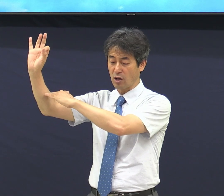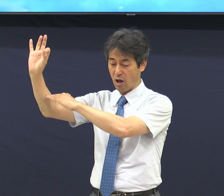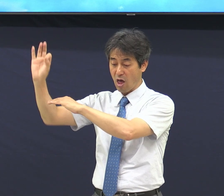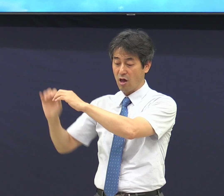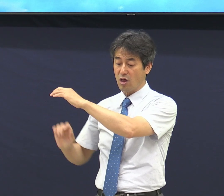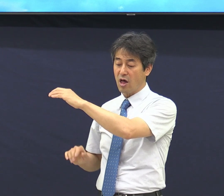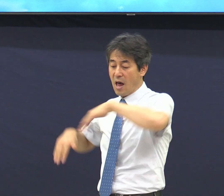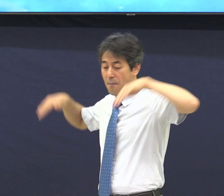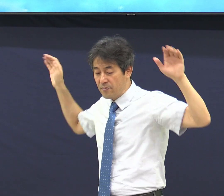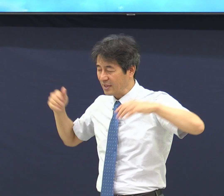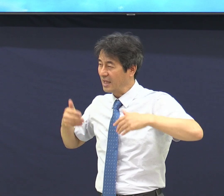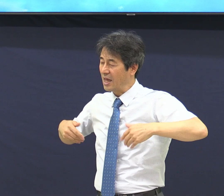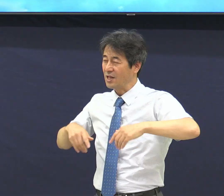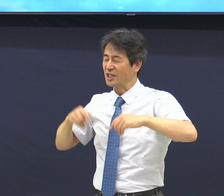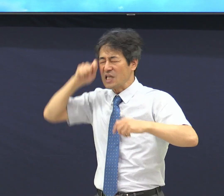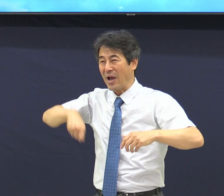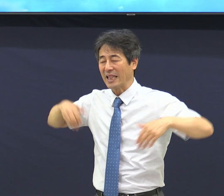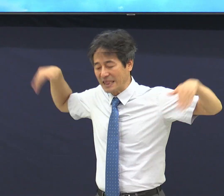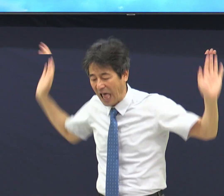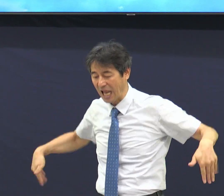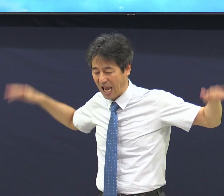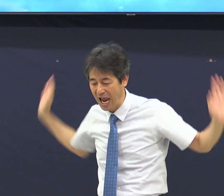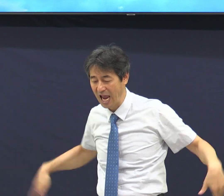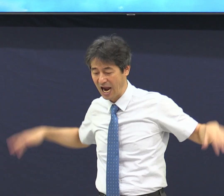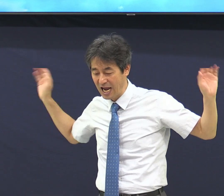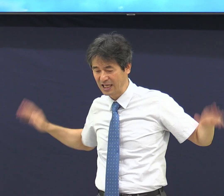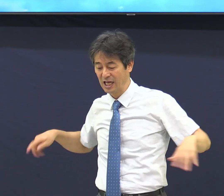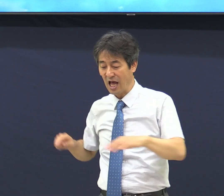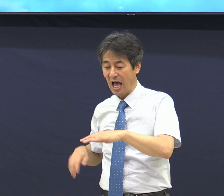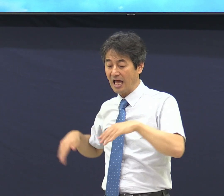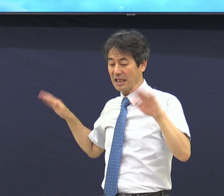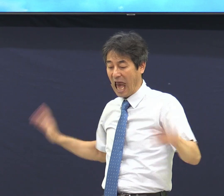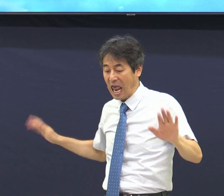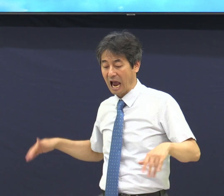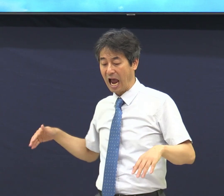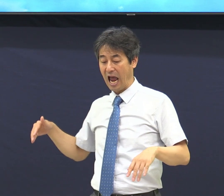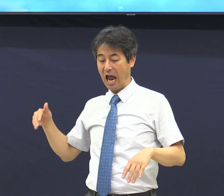내가 해가 뜨는 동쪽으로 새벽 날개를 치며